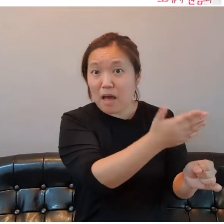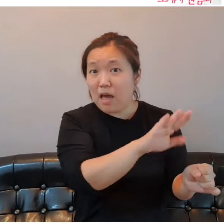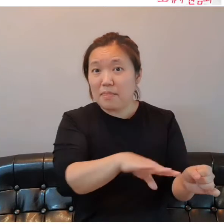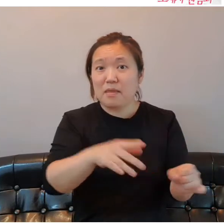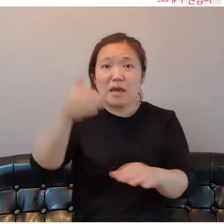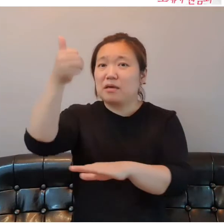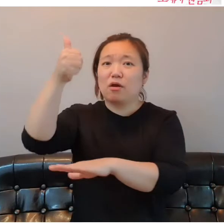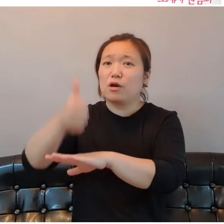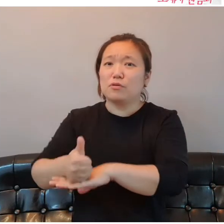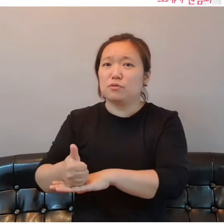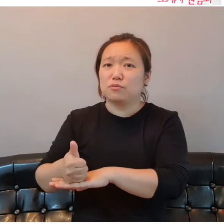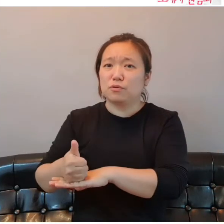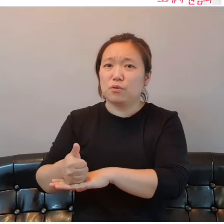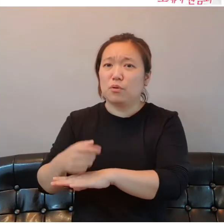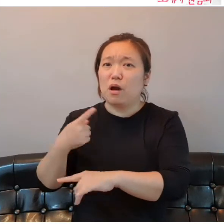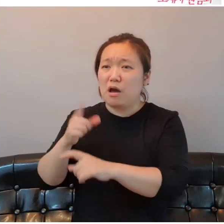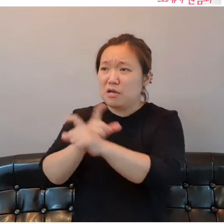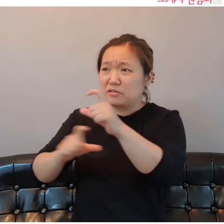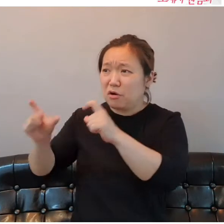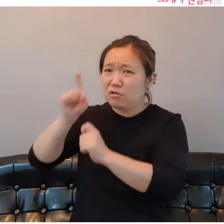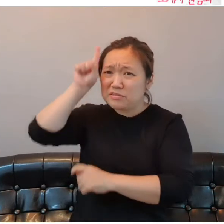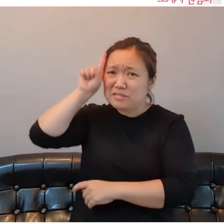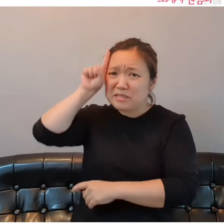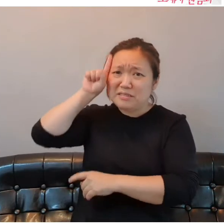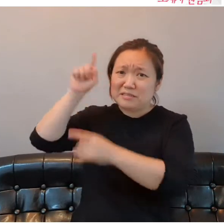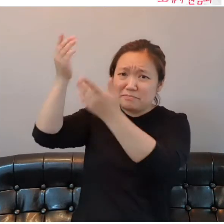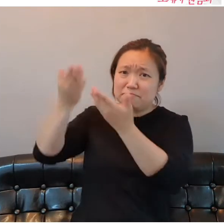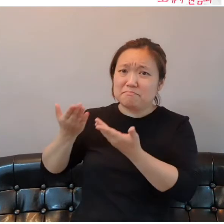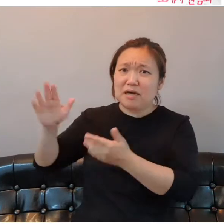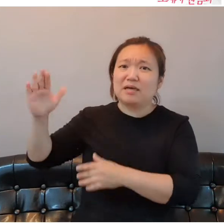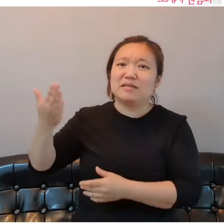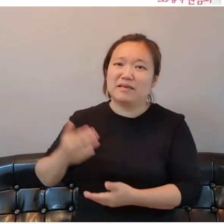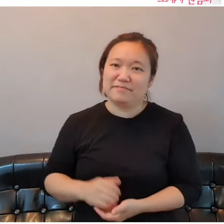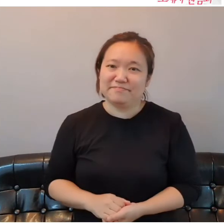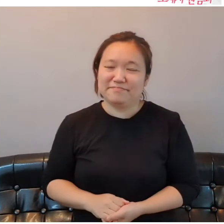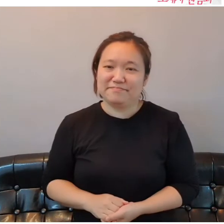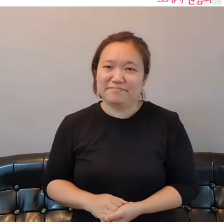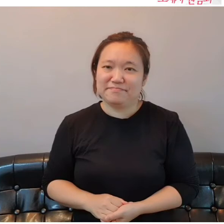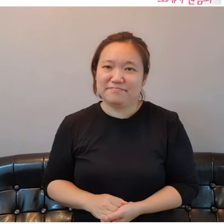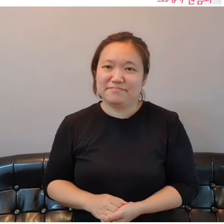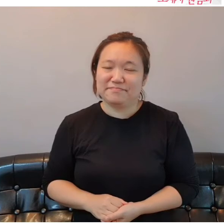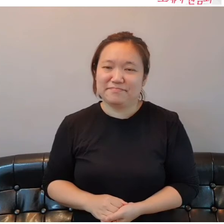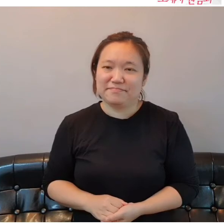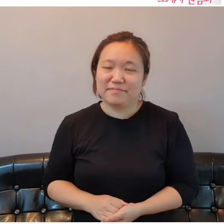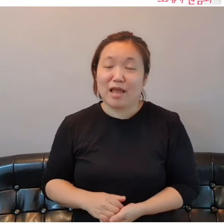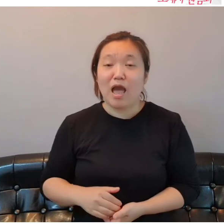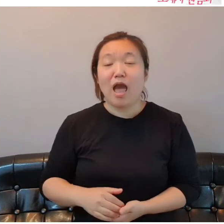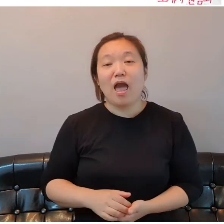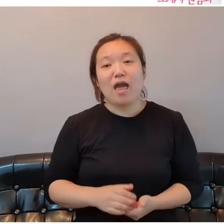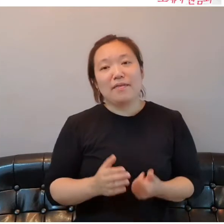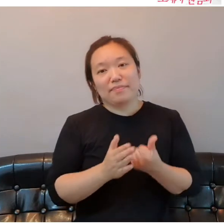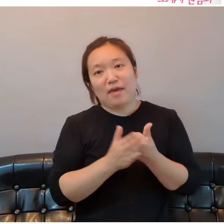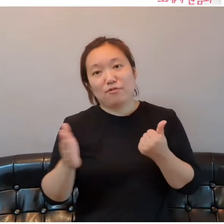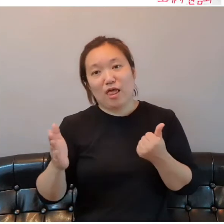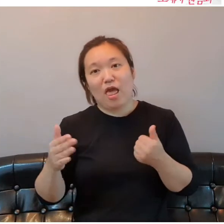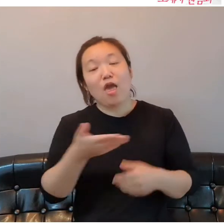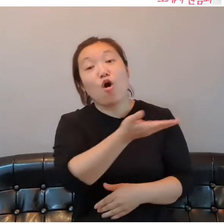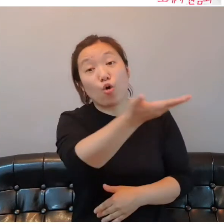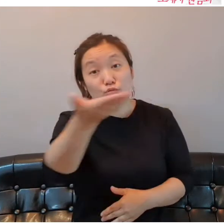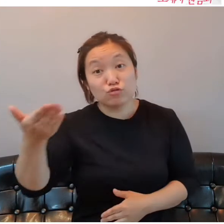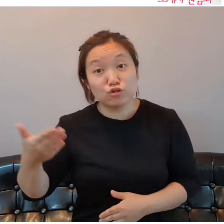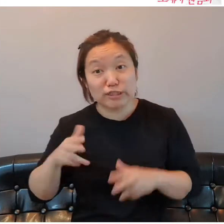커질지도 모릅니다. 그렇게 무기력하고 지친 나날을 반복하는 요즘 미니멀 라이프를